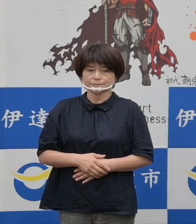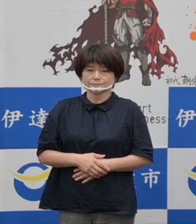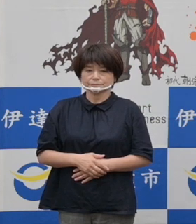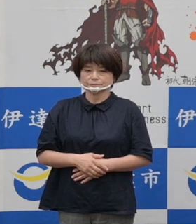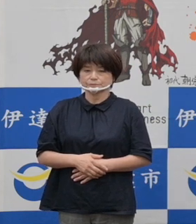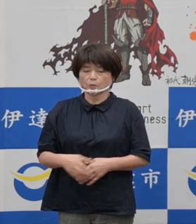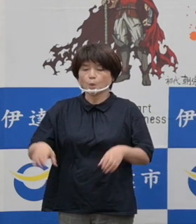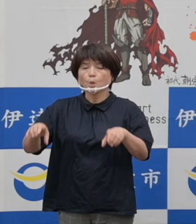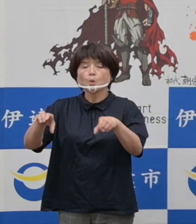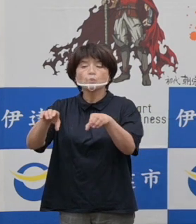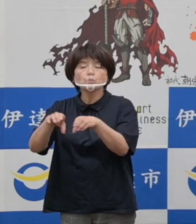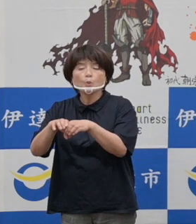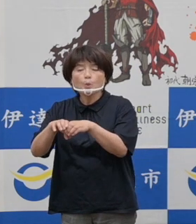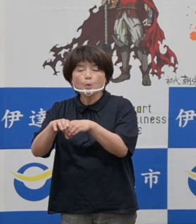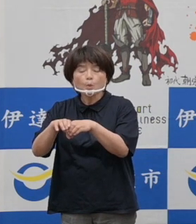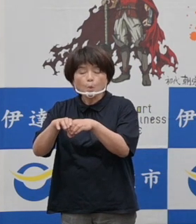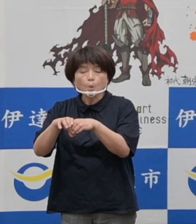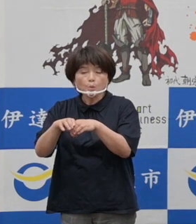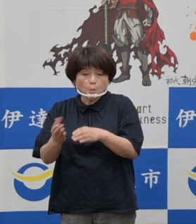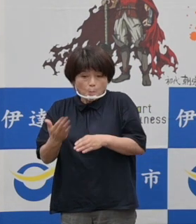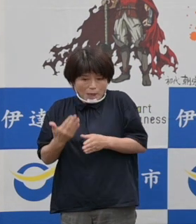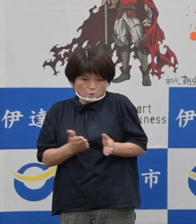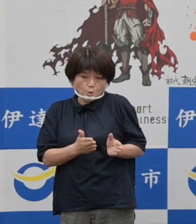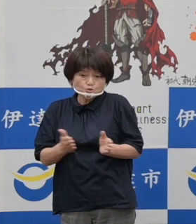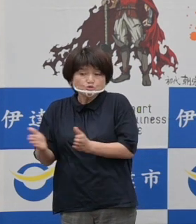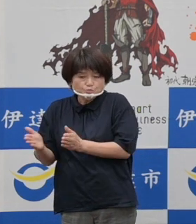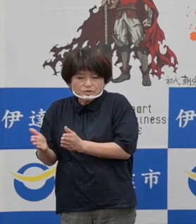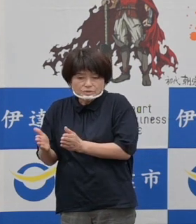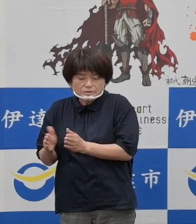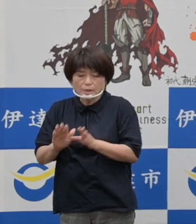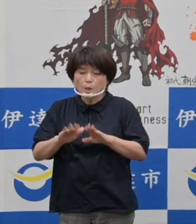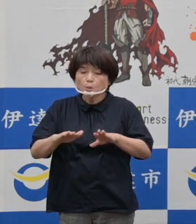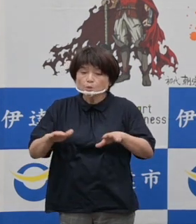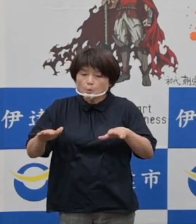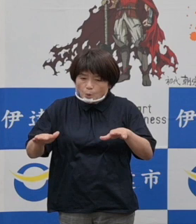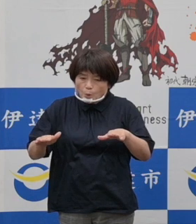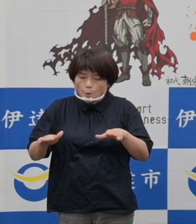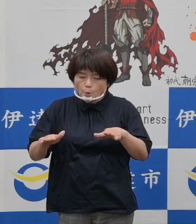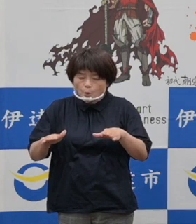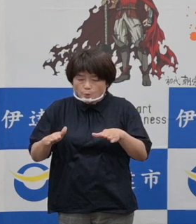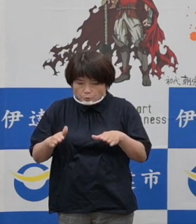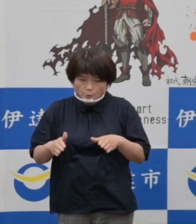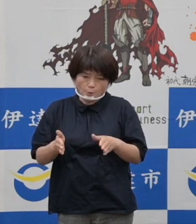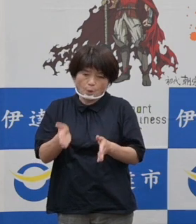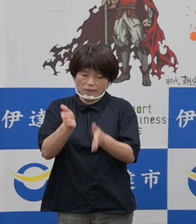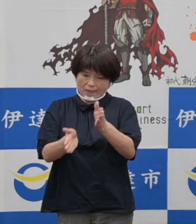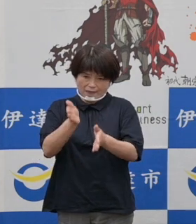統合に向けた準備としまして、児童へのケア対策としましては、